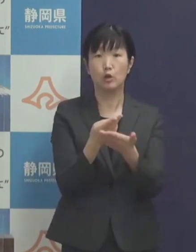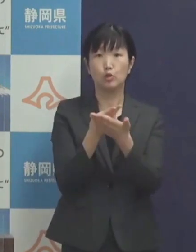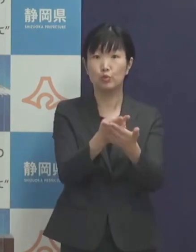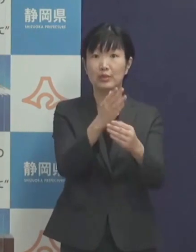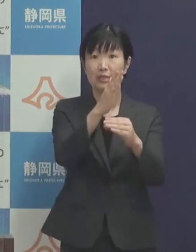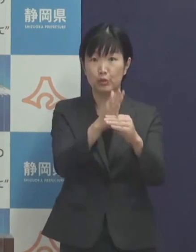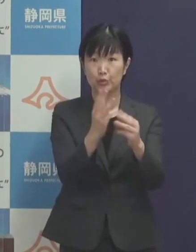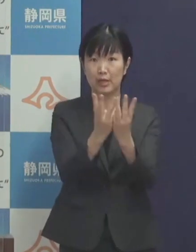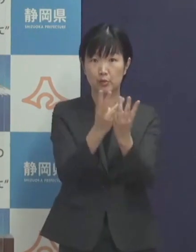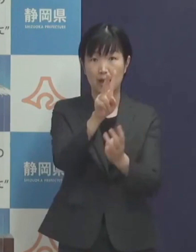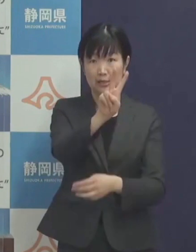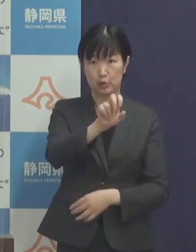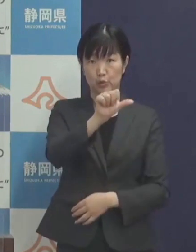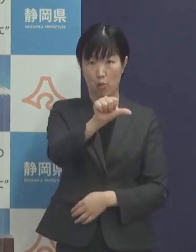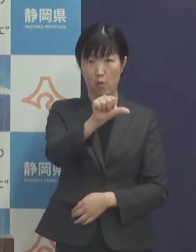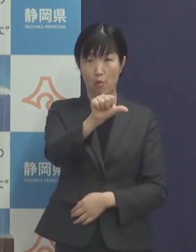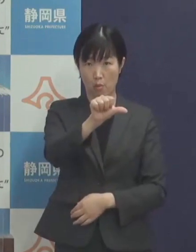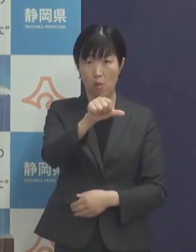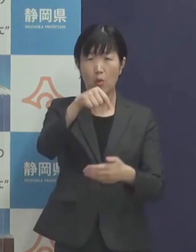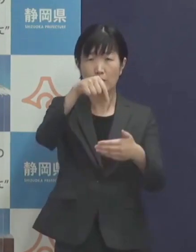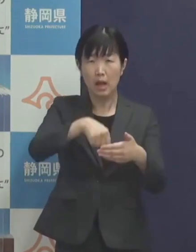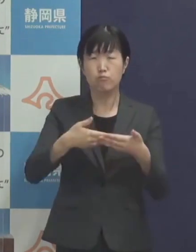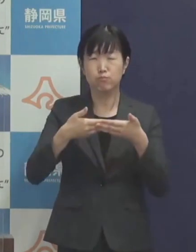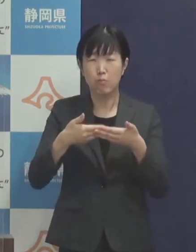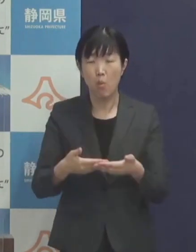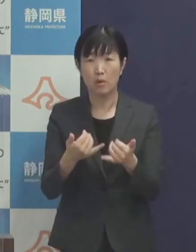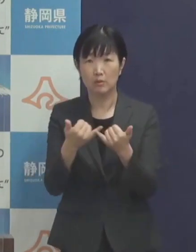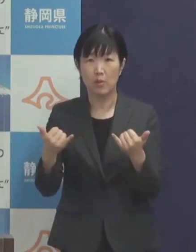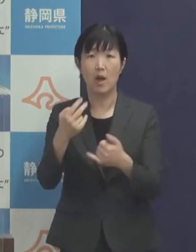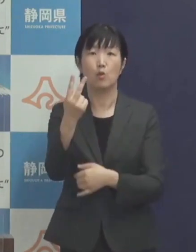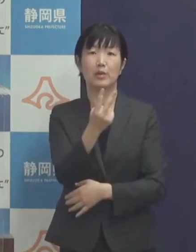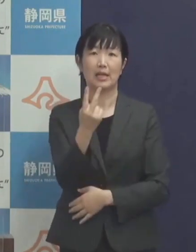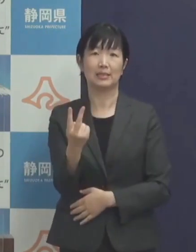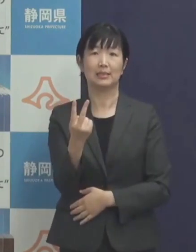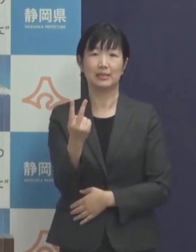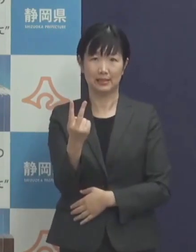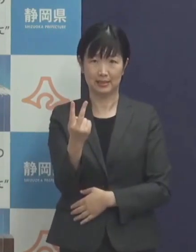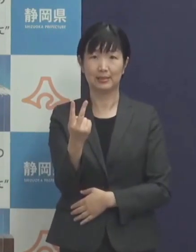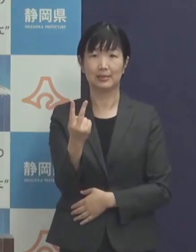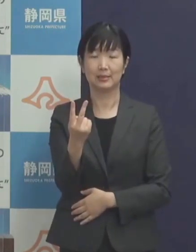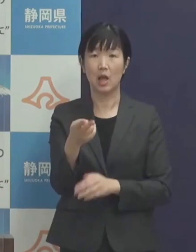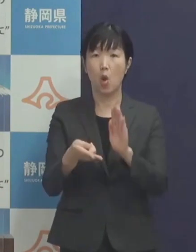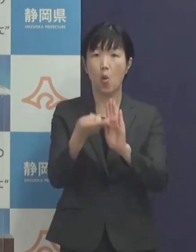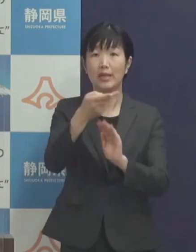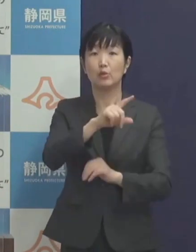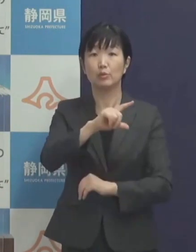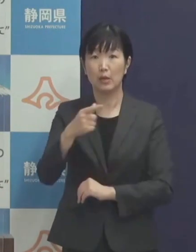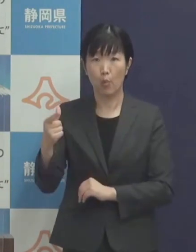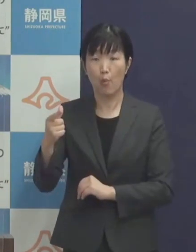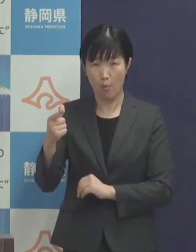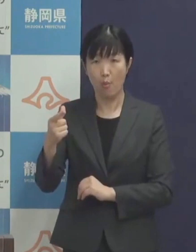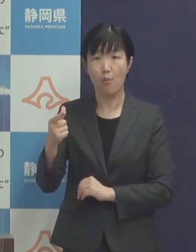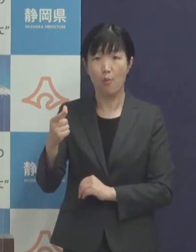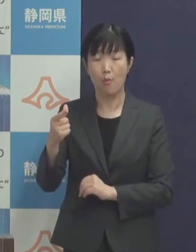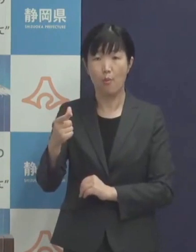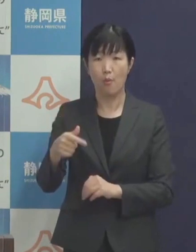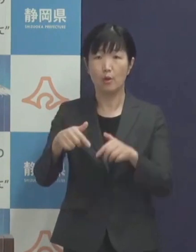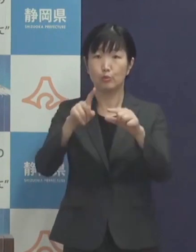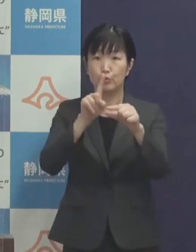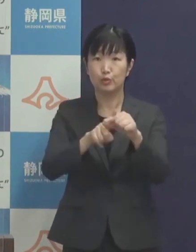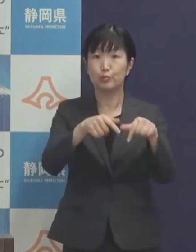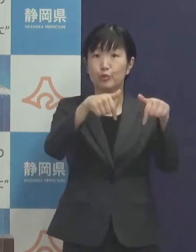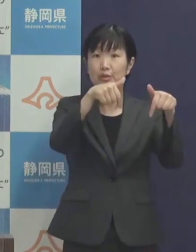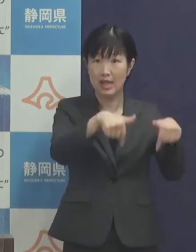院者25名、うち重症者はお二人、確保宿泊療養施設は中部および西部